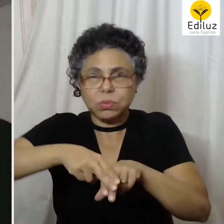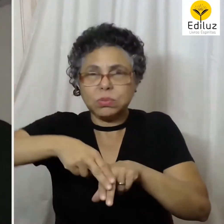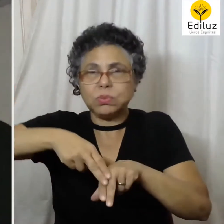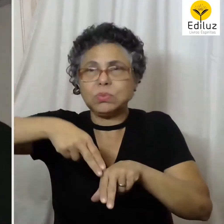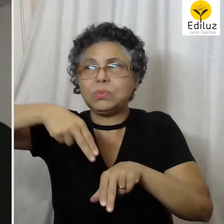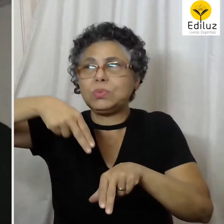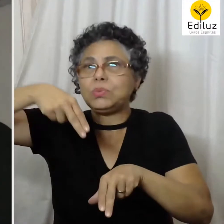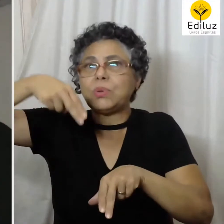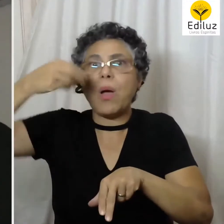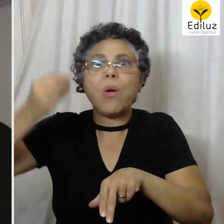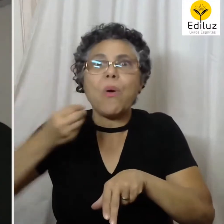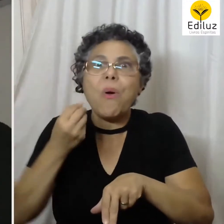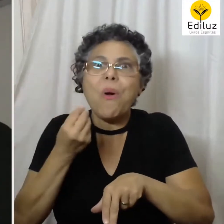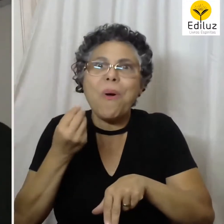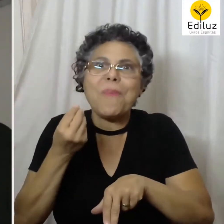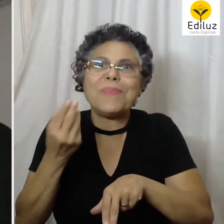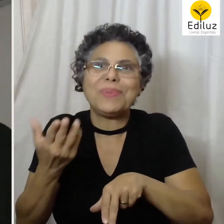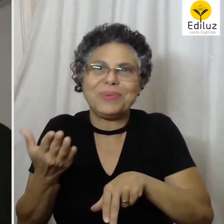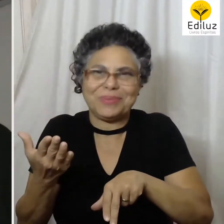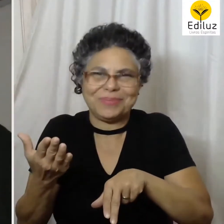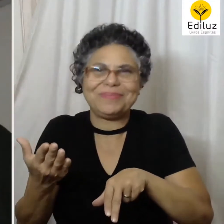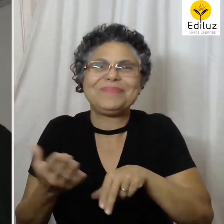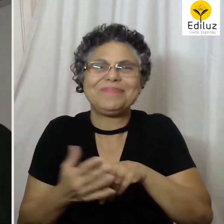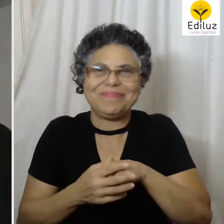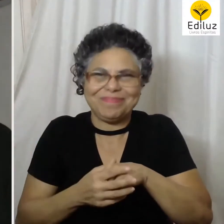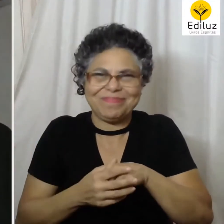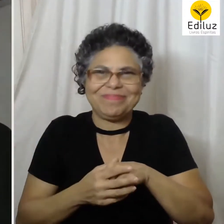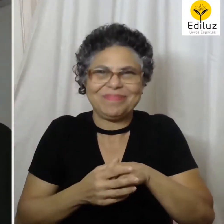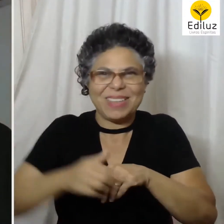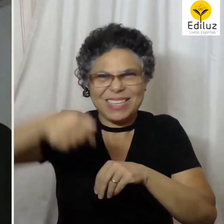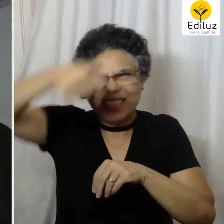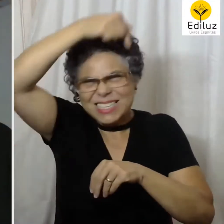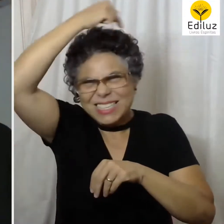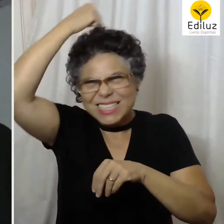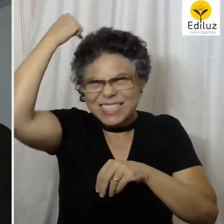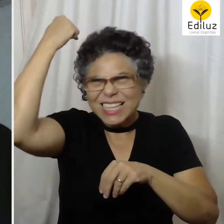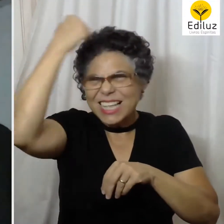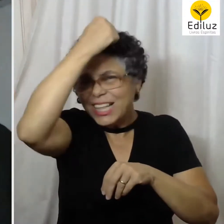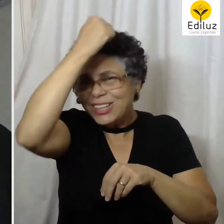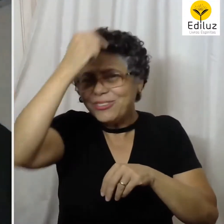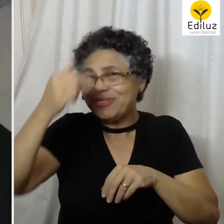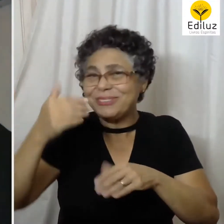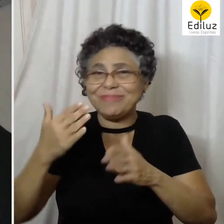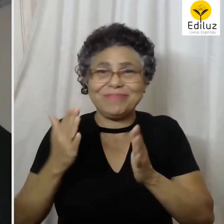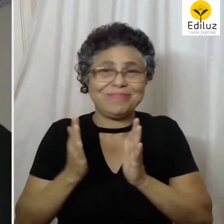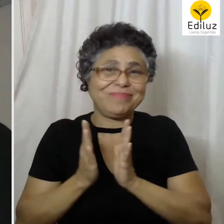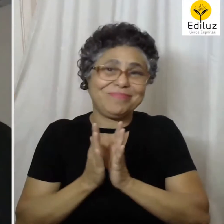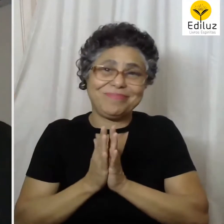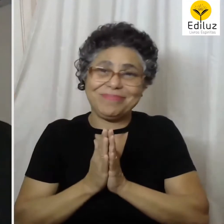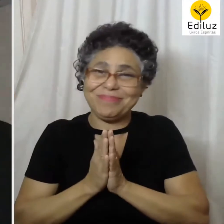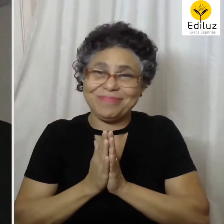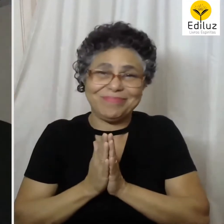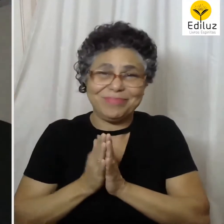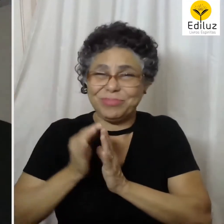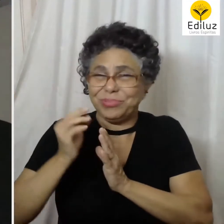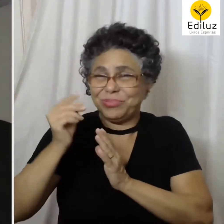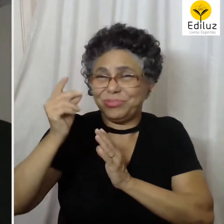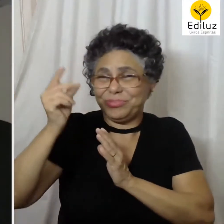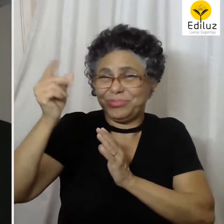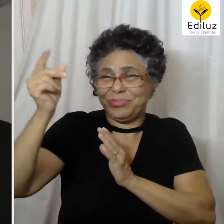Sabemos disso, né? A santificação está muito, muito, muito, muito adiante.